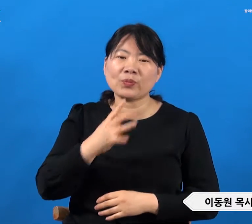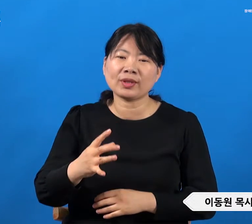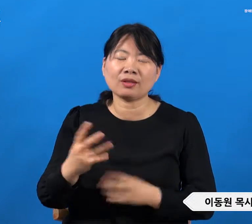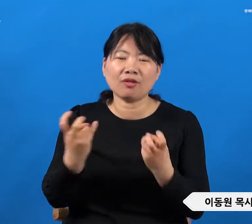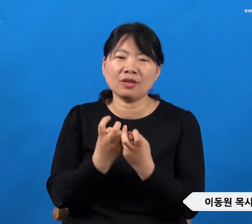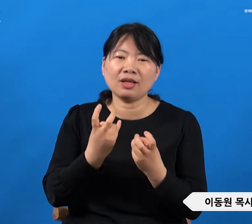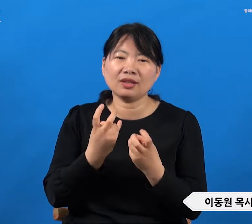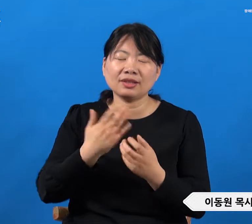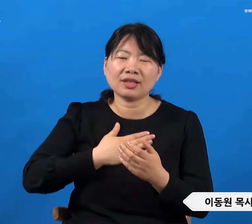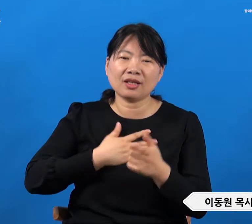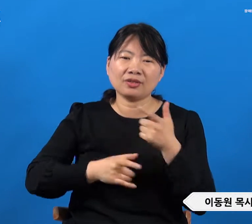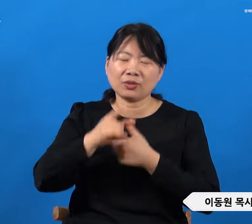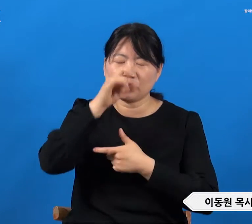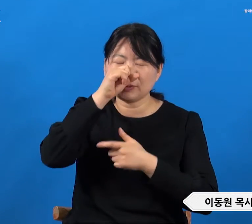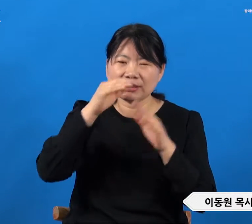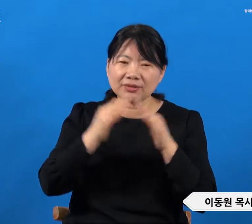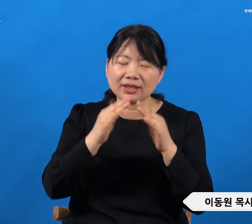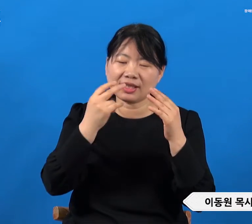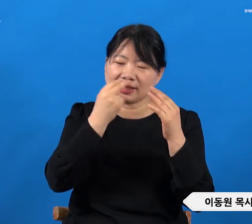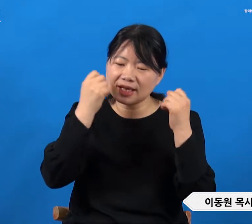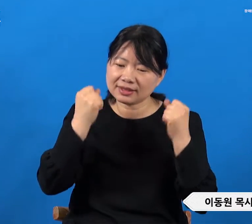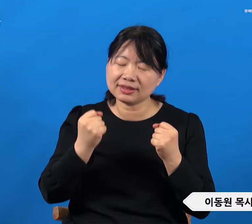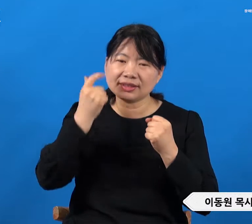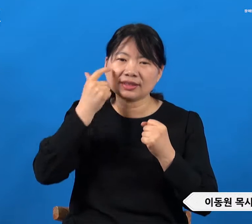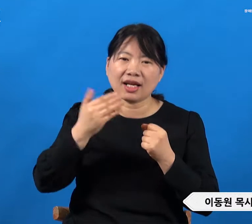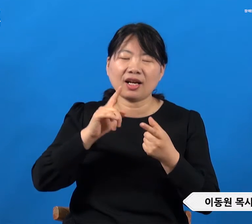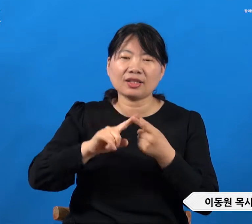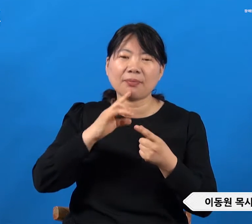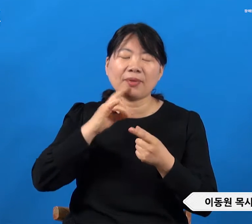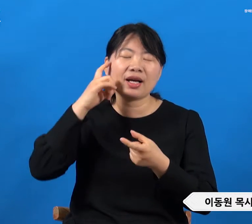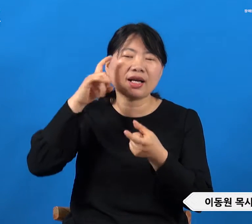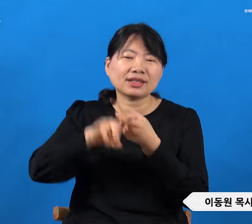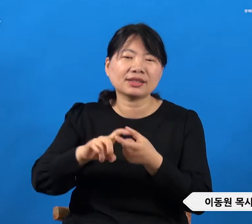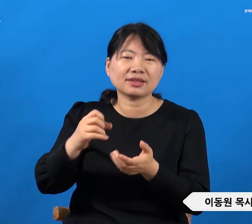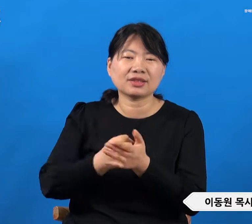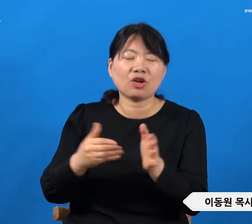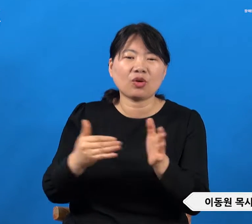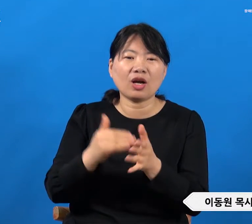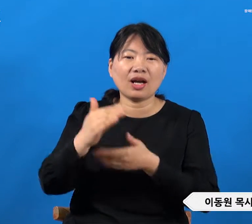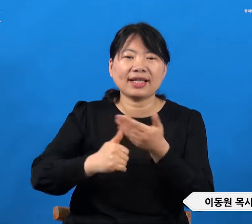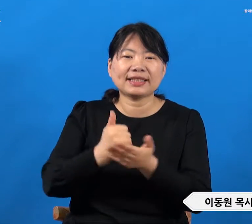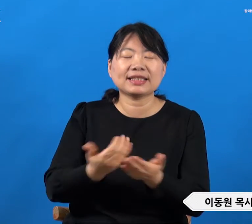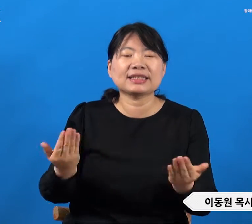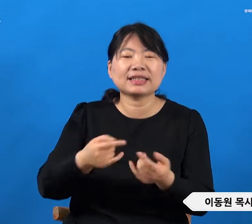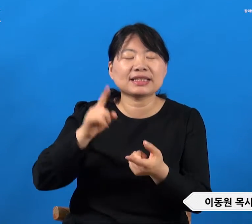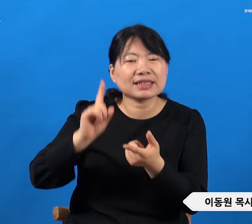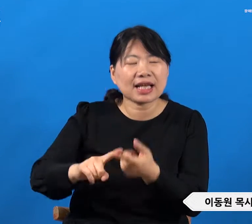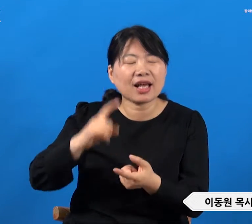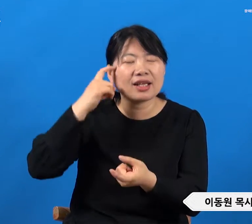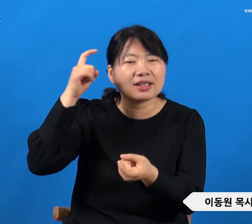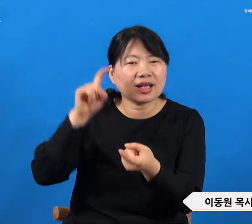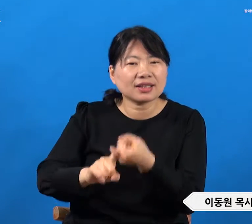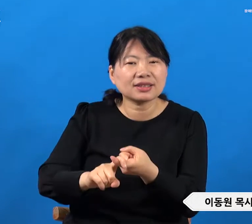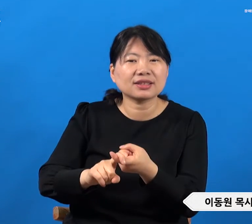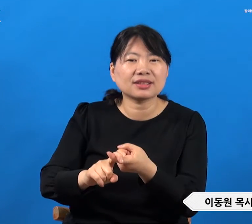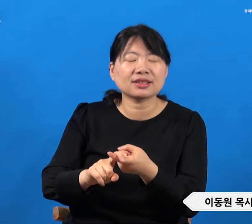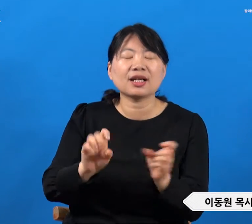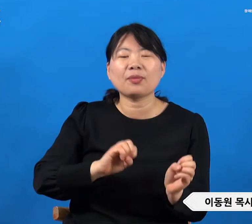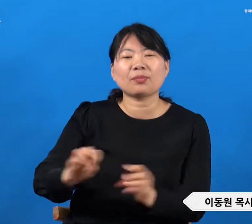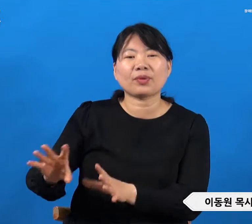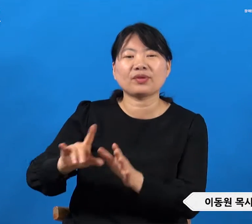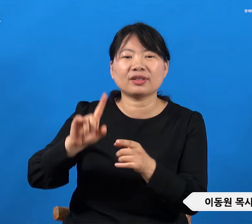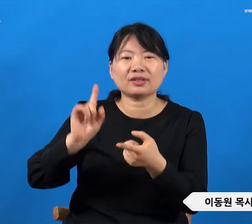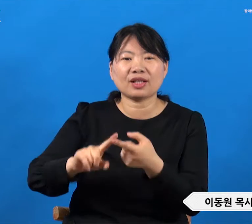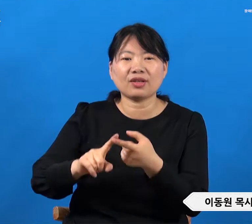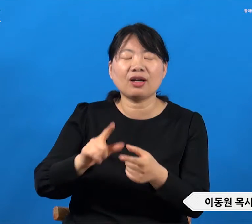오직 어떻게 내가 좀 더 나은 집에서 사느냐, 거기에만 관심이 있고 하나님의 일에 대한 관심을